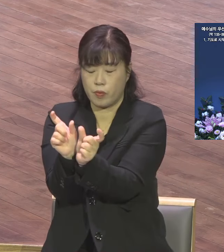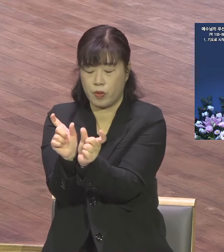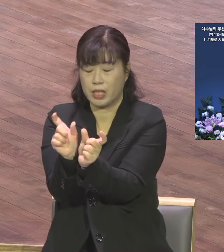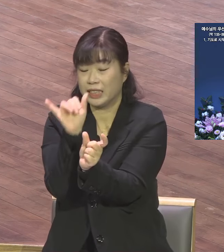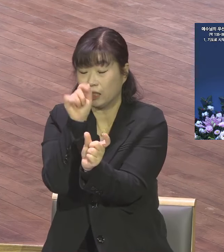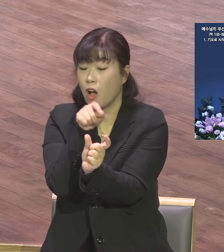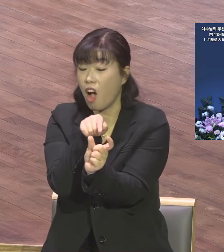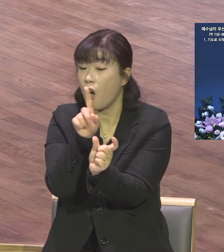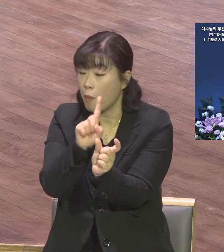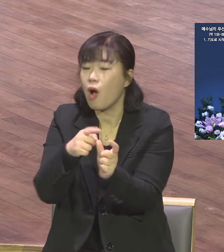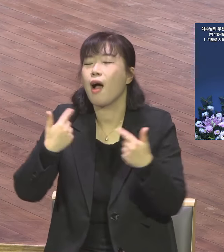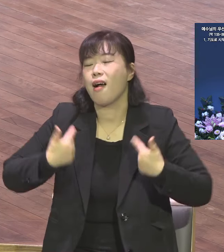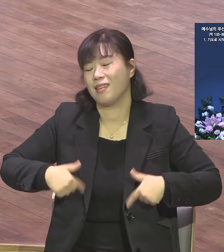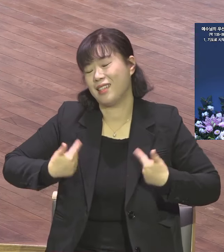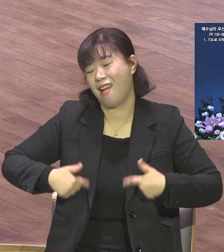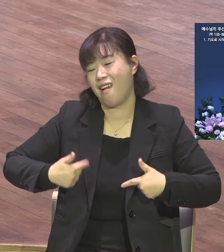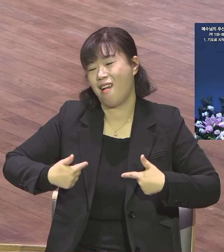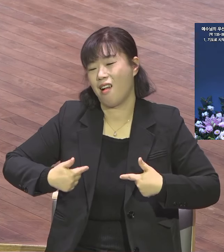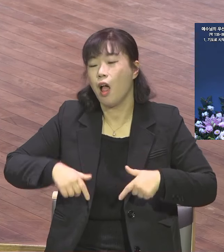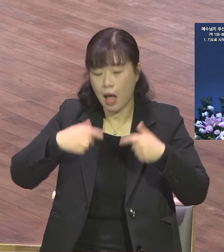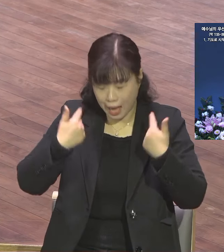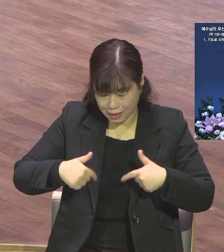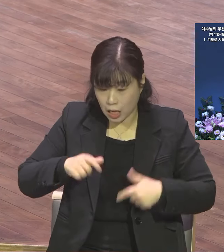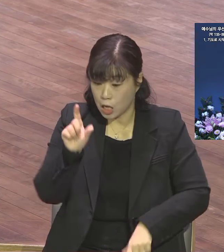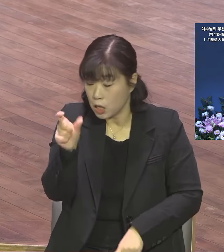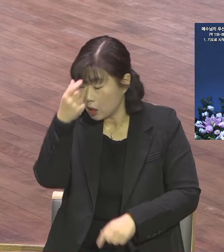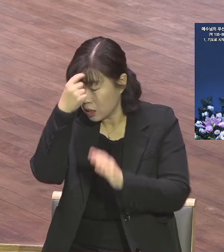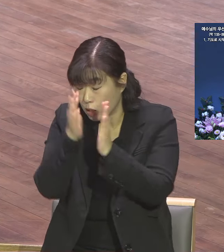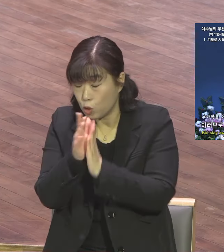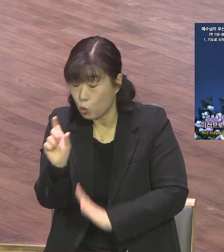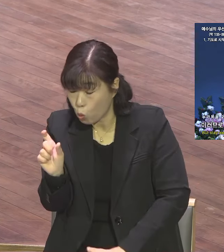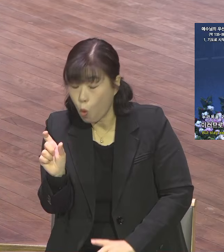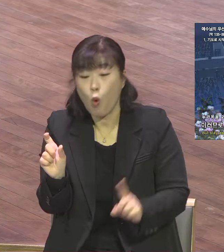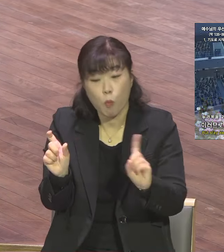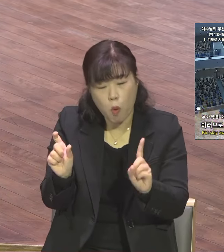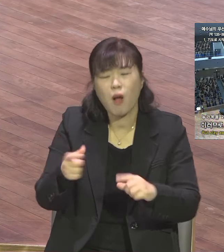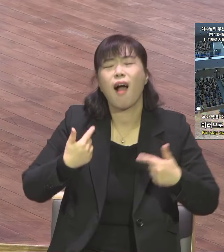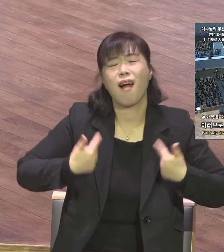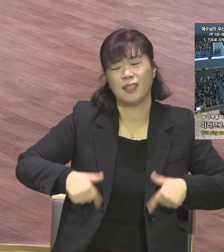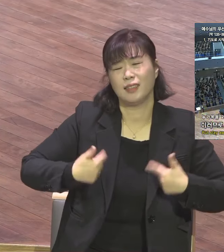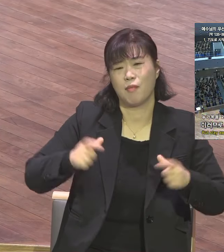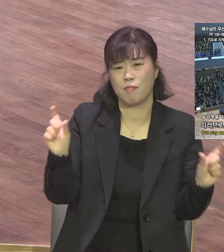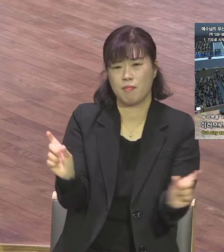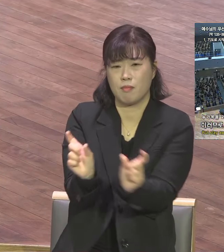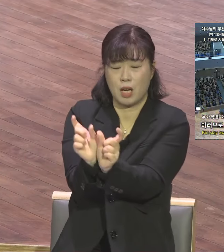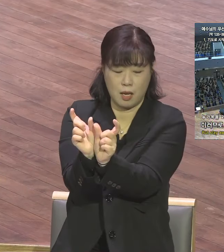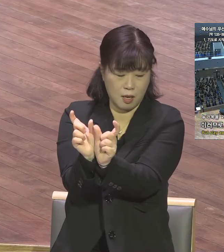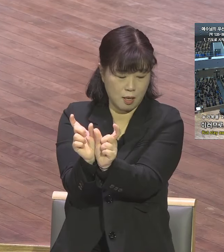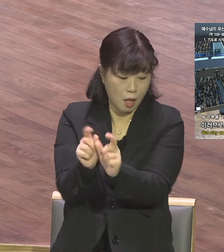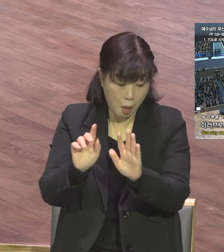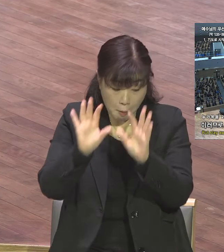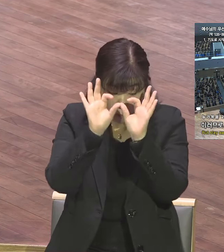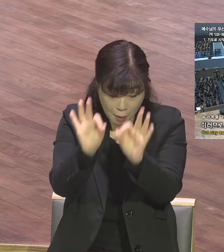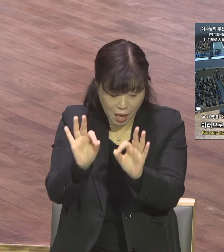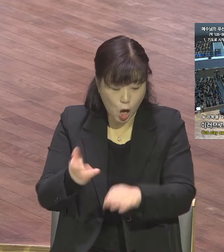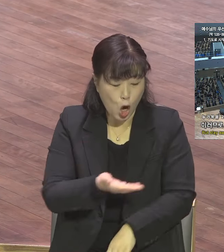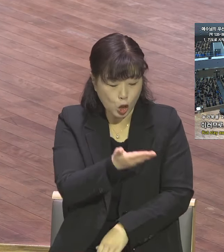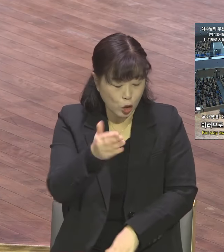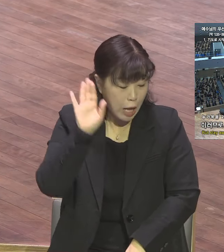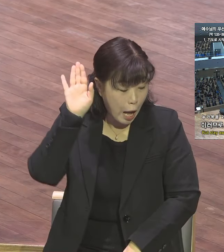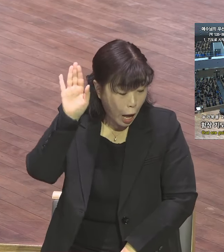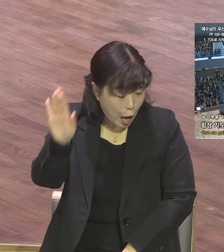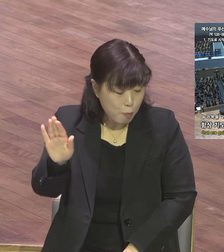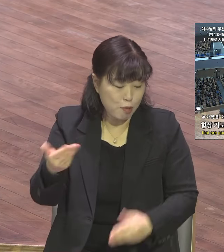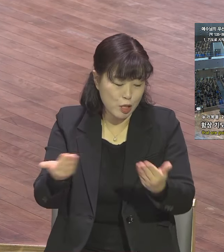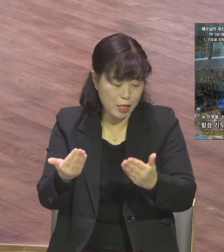것을 비유로 말씀하고 계십니다. 누가복음 21장 36절에 보면 이러므로 너희는 장차 올 이 모든 일을 능히 피하고 인자